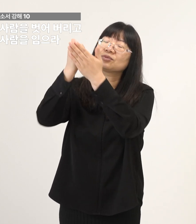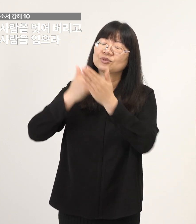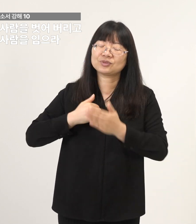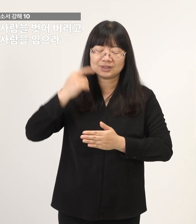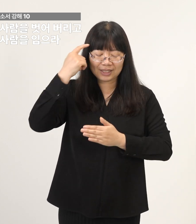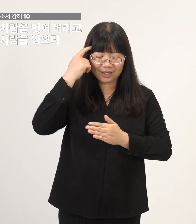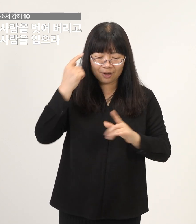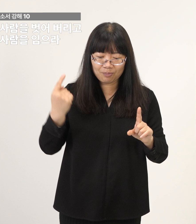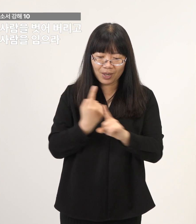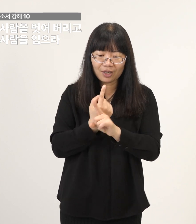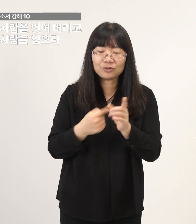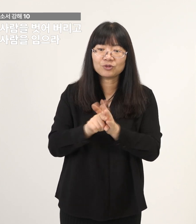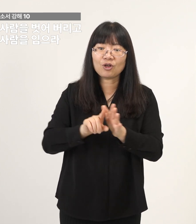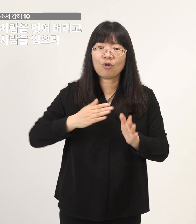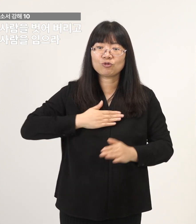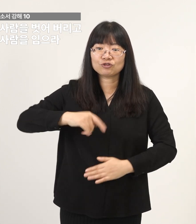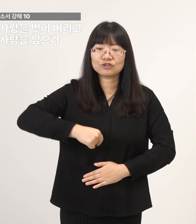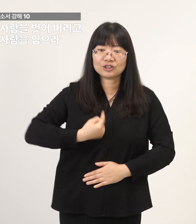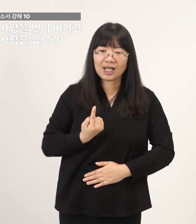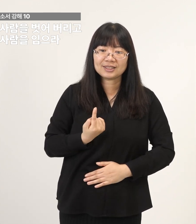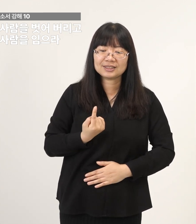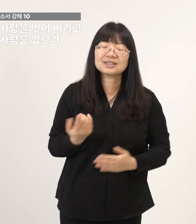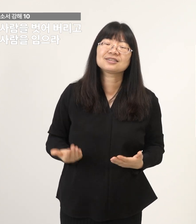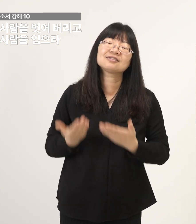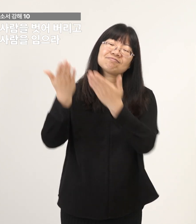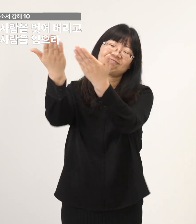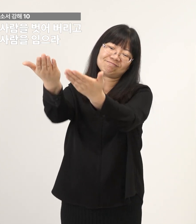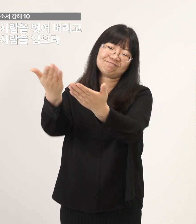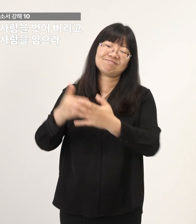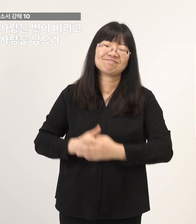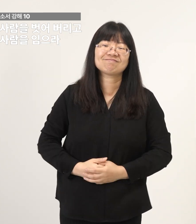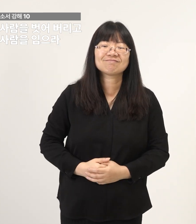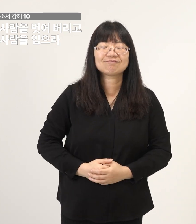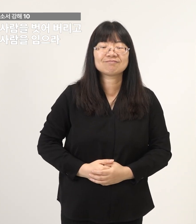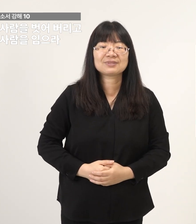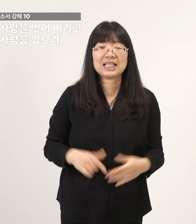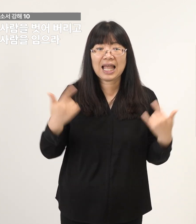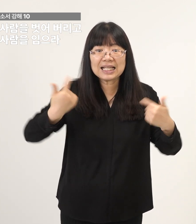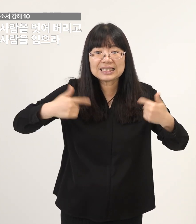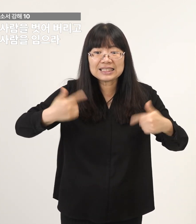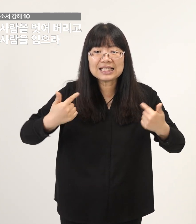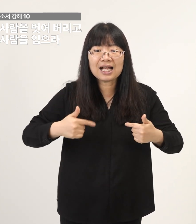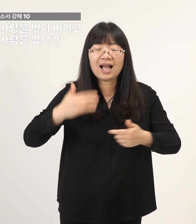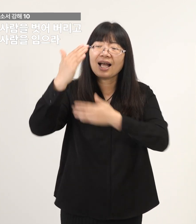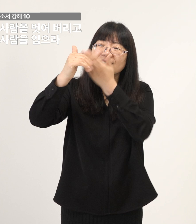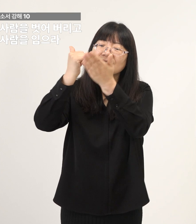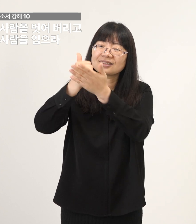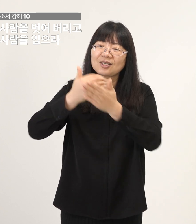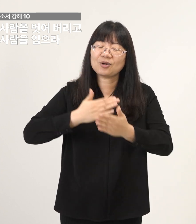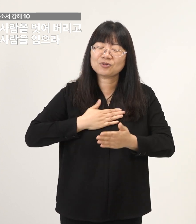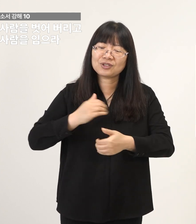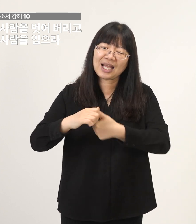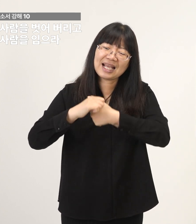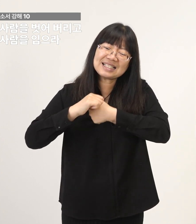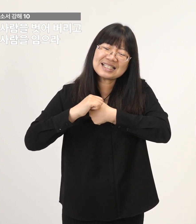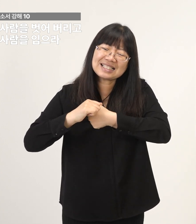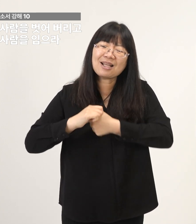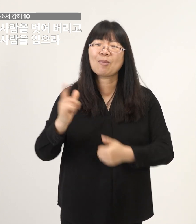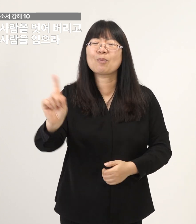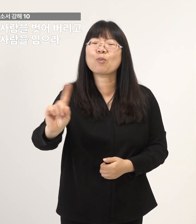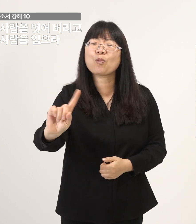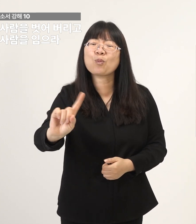생각을 바꾸시도록 우리 자신을 내어드리자. 늘 하나님과 우리의 신랑이는 어디에 있는가